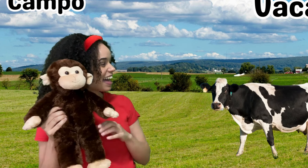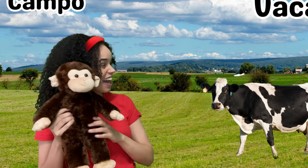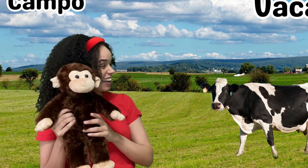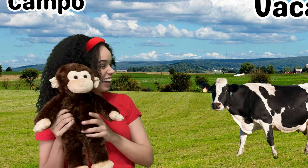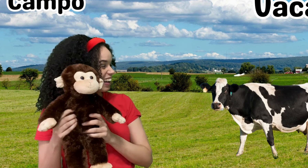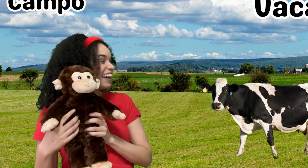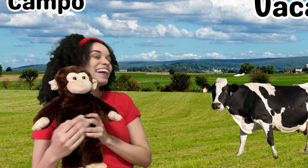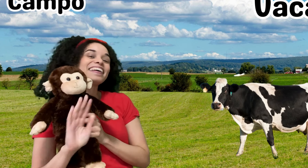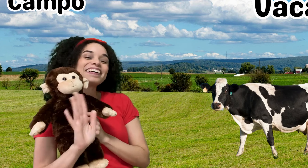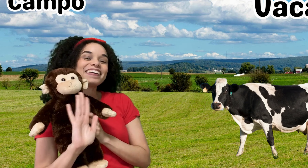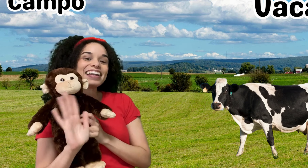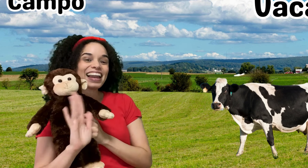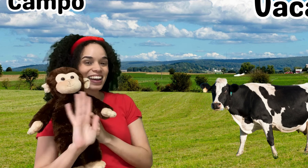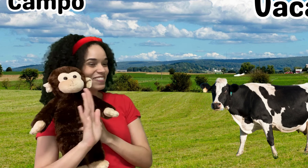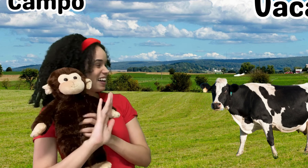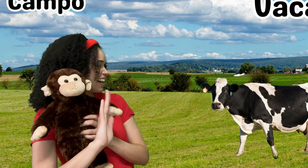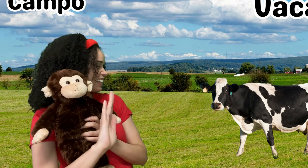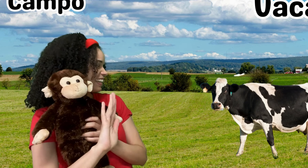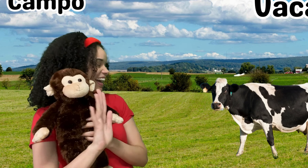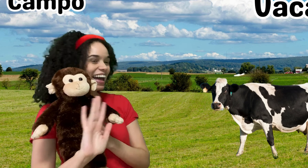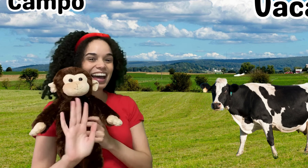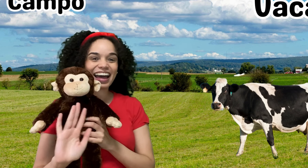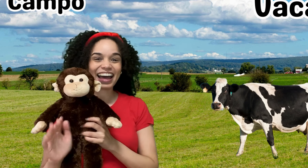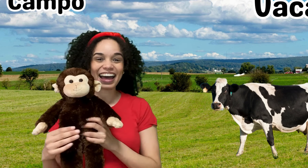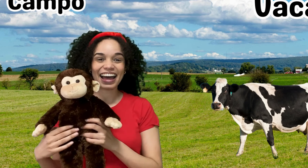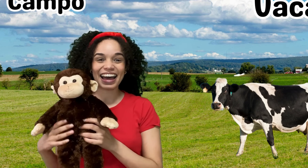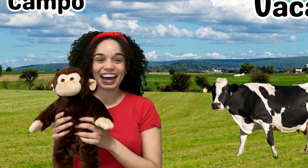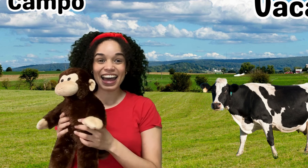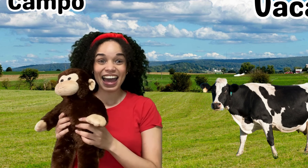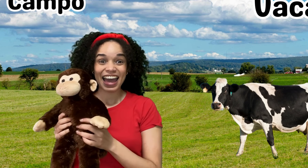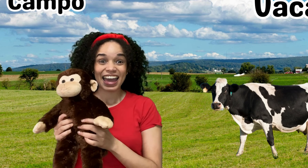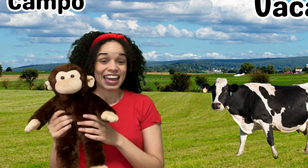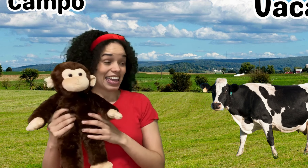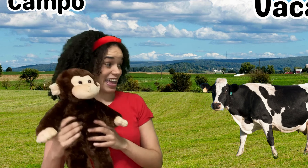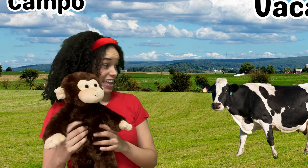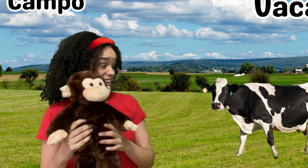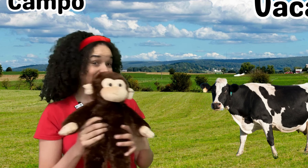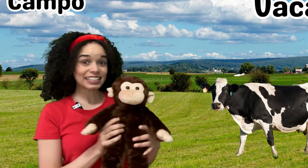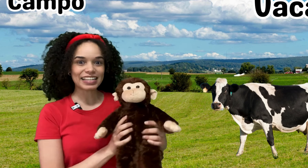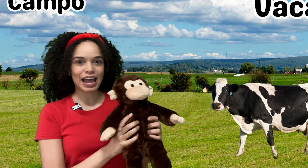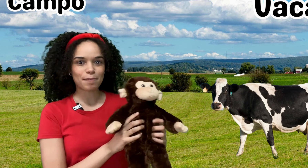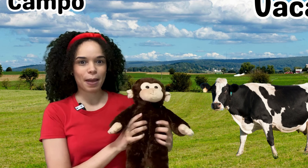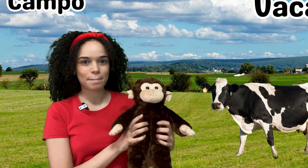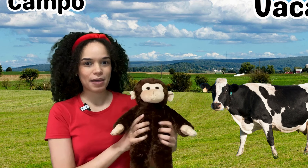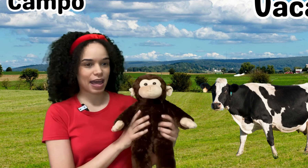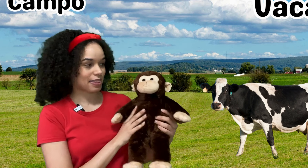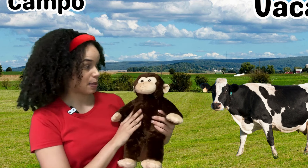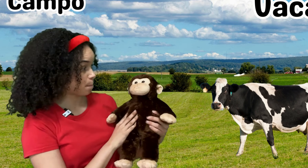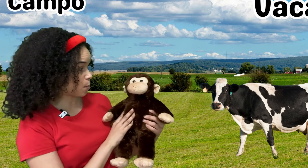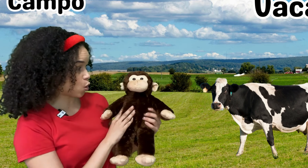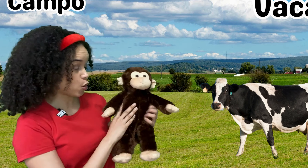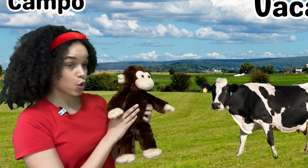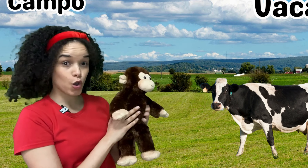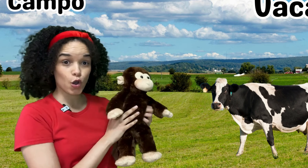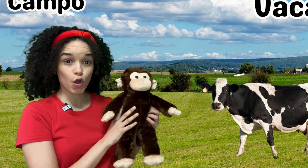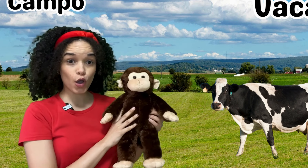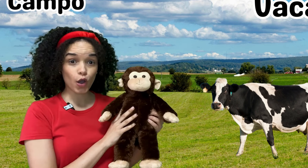vaca Hola vaca eres la mamá de mono